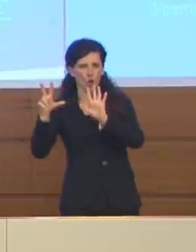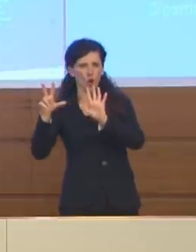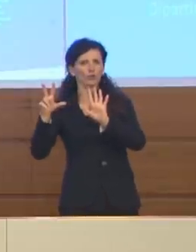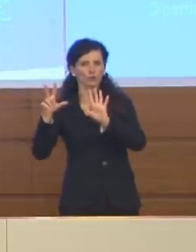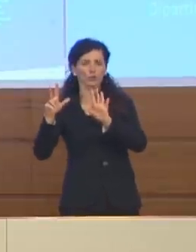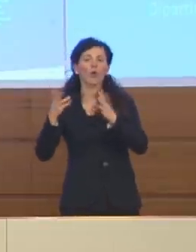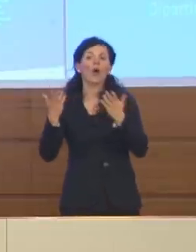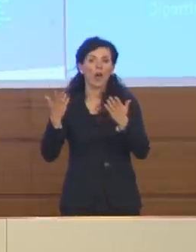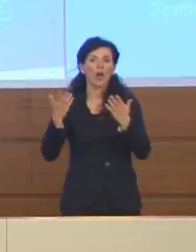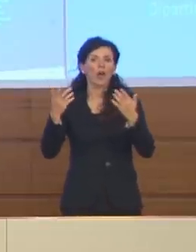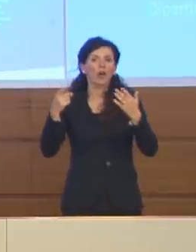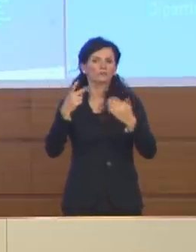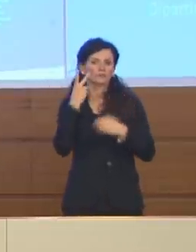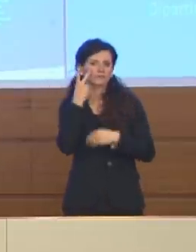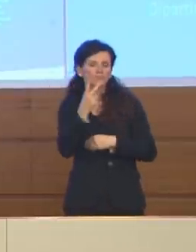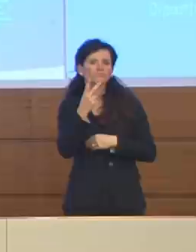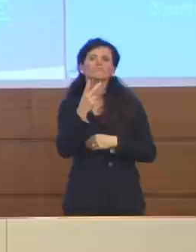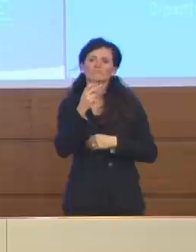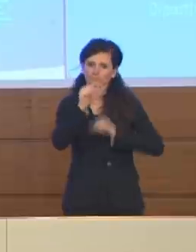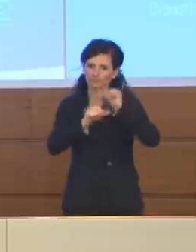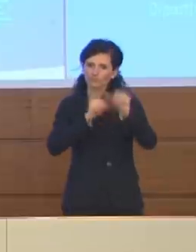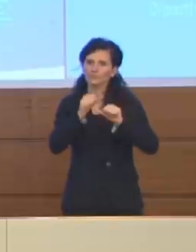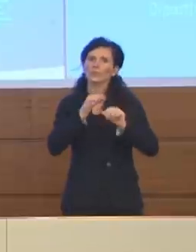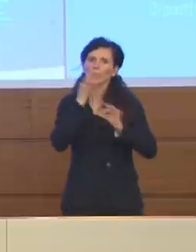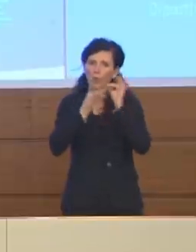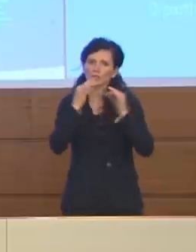conferma questa riduzione